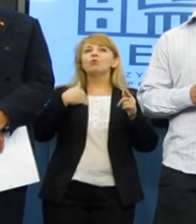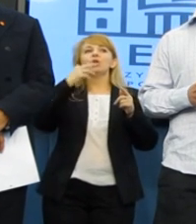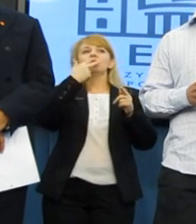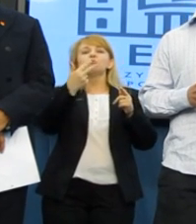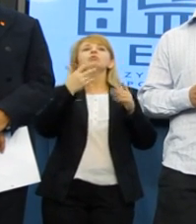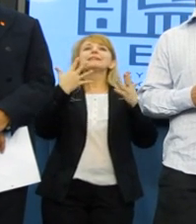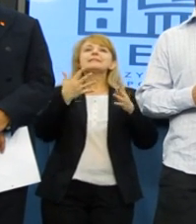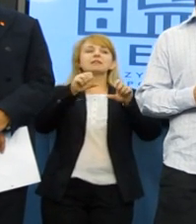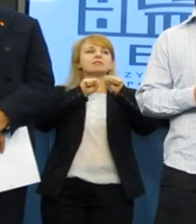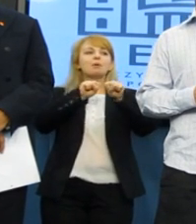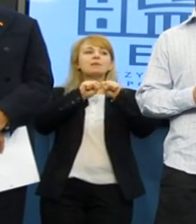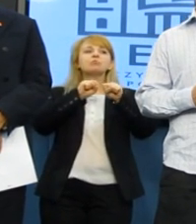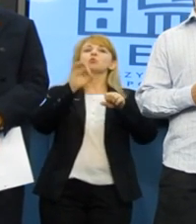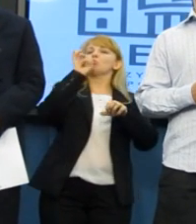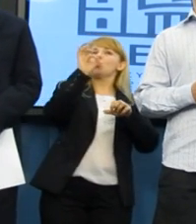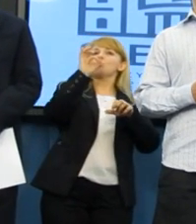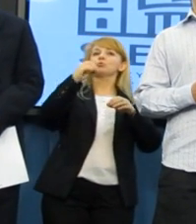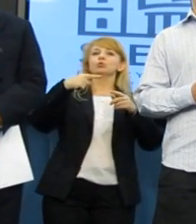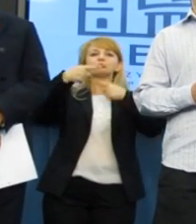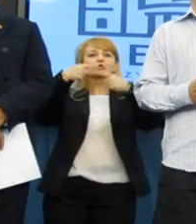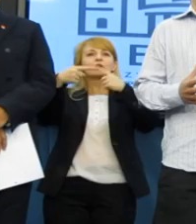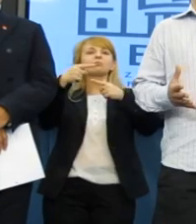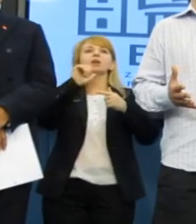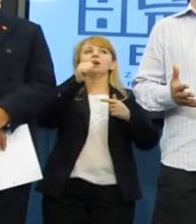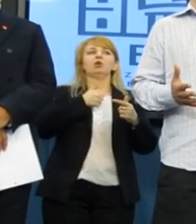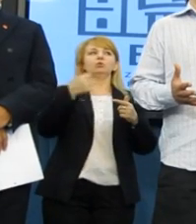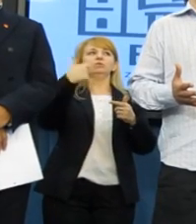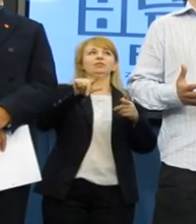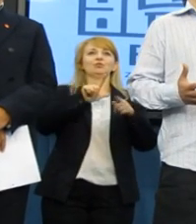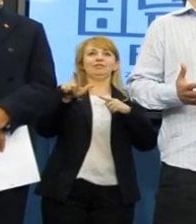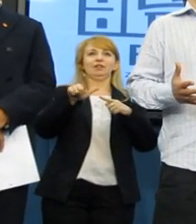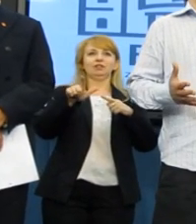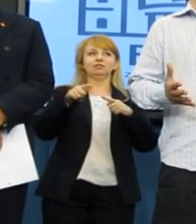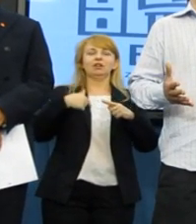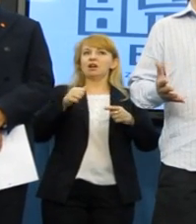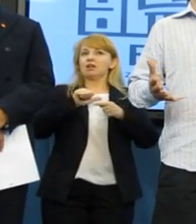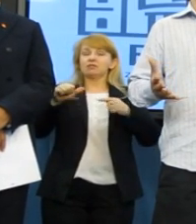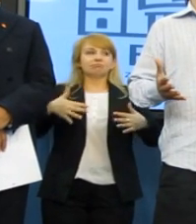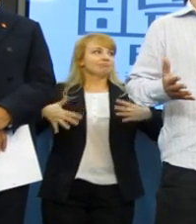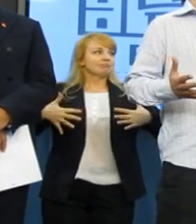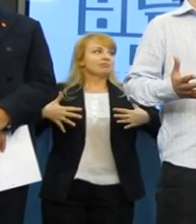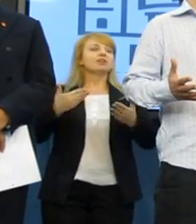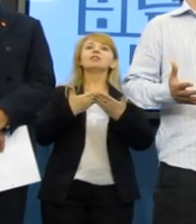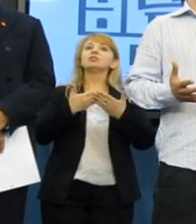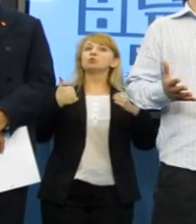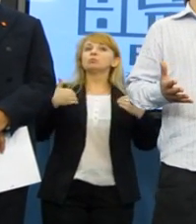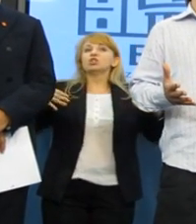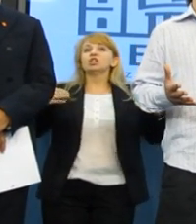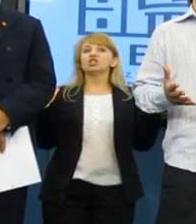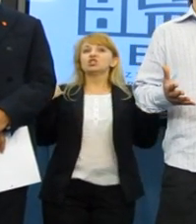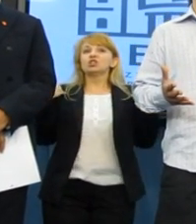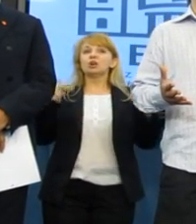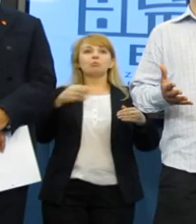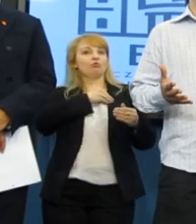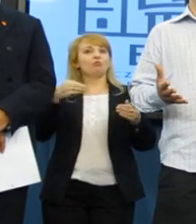prawidłowego przebiegu Euro 2012. I dla mnie to jest skandal, że niby żyjemy w wolnej, odrodzonej Rzeczypospolitej, a stosuje się